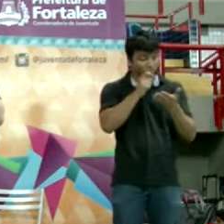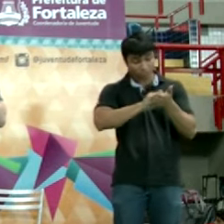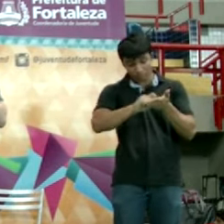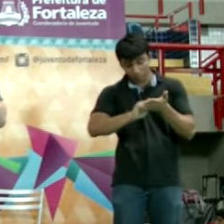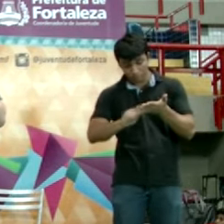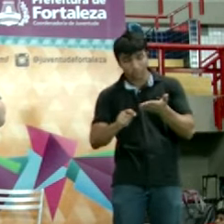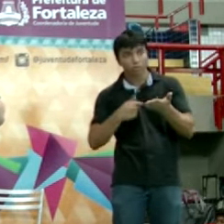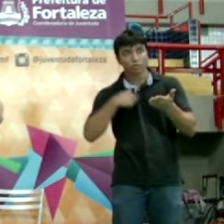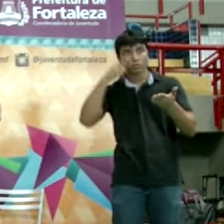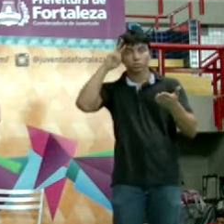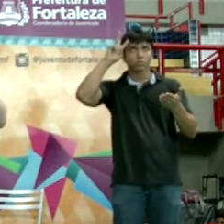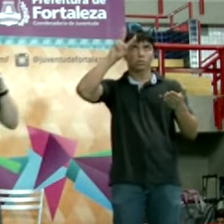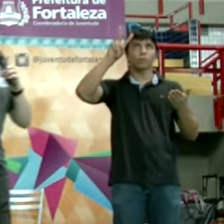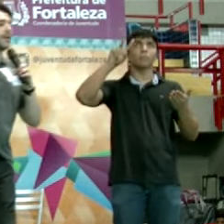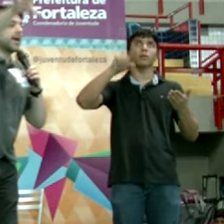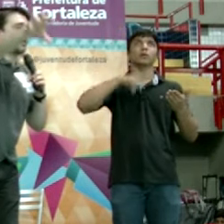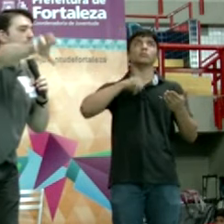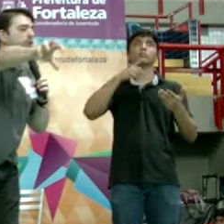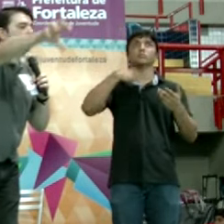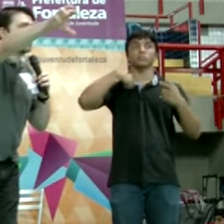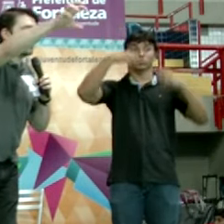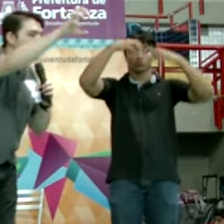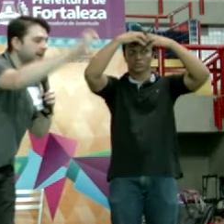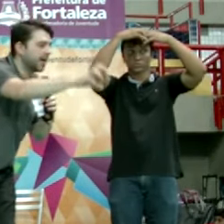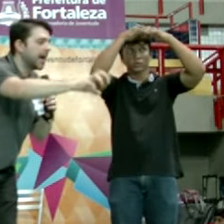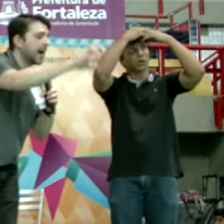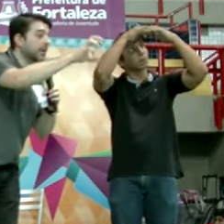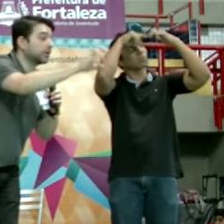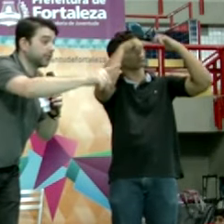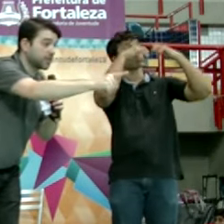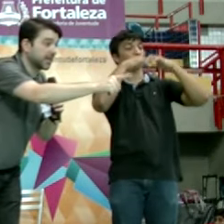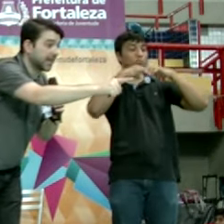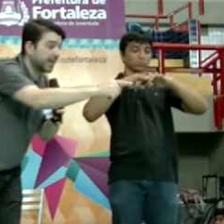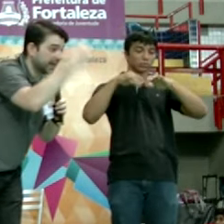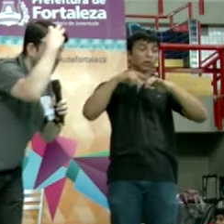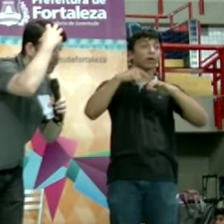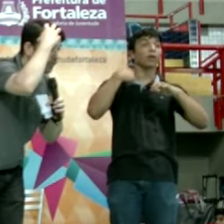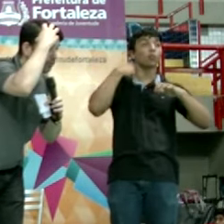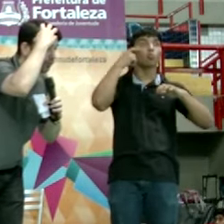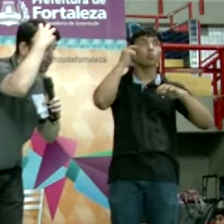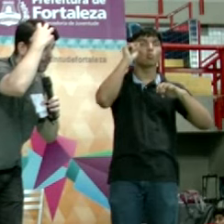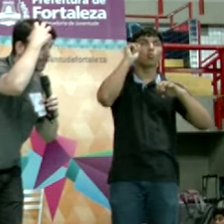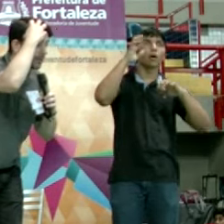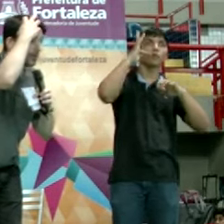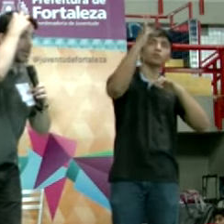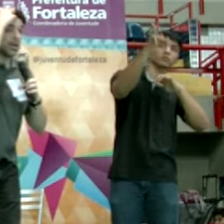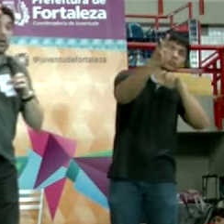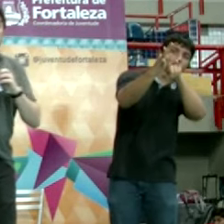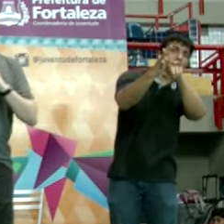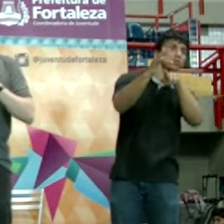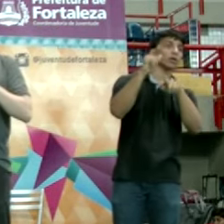eu me lembrava disso. No seu cérebro, quando você vê aquilo que você quer no futuro,